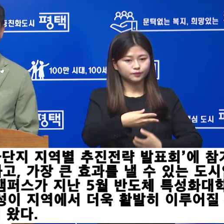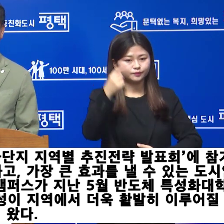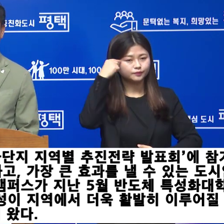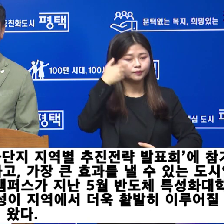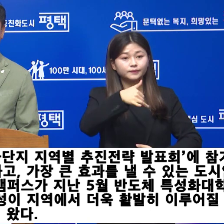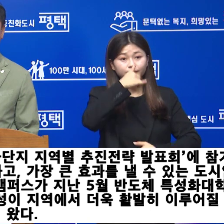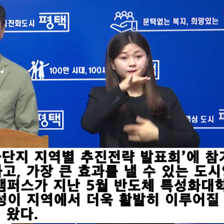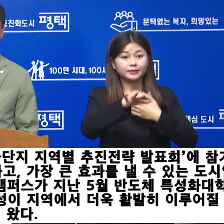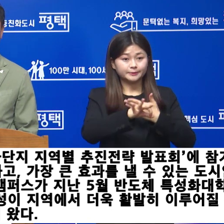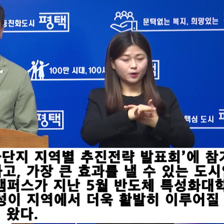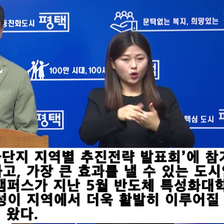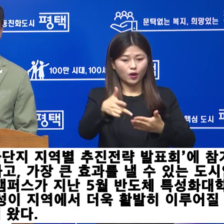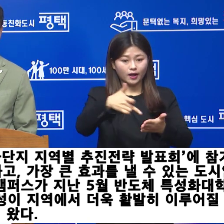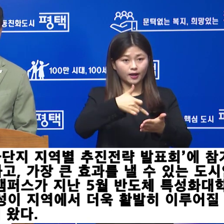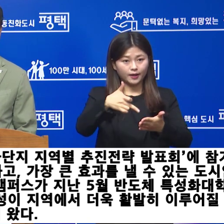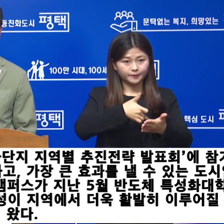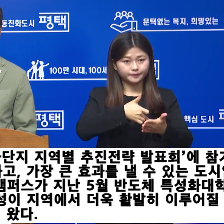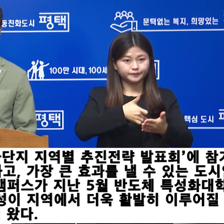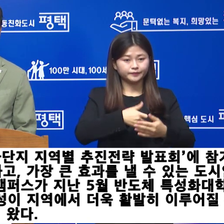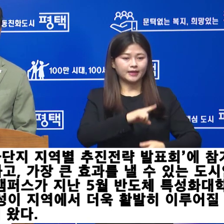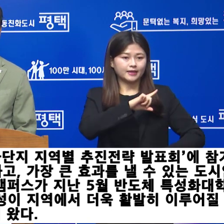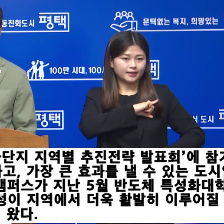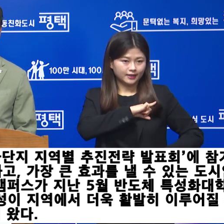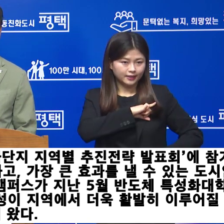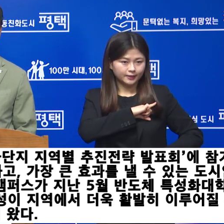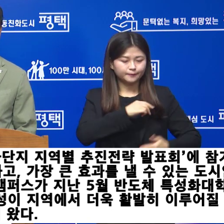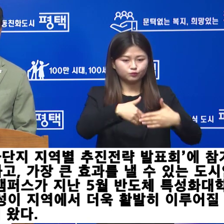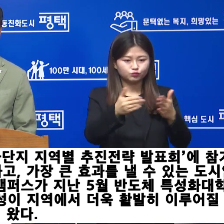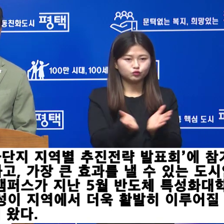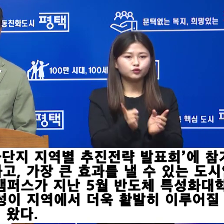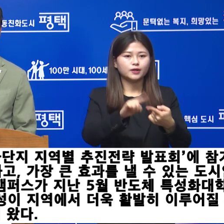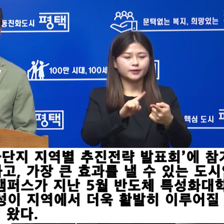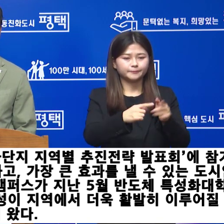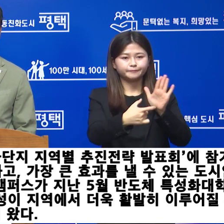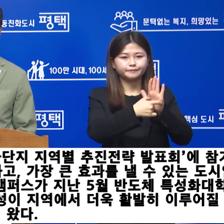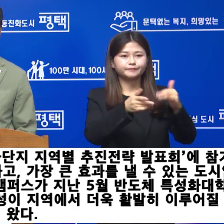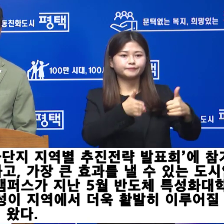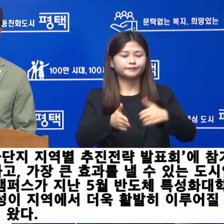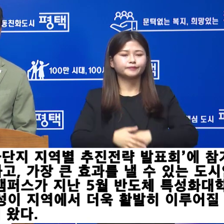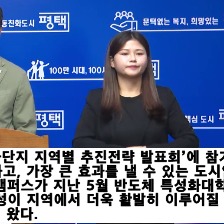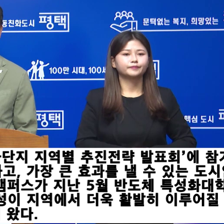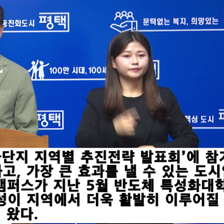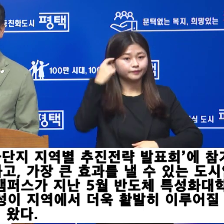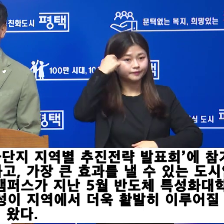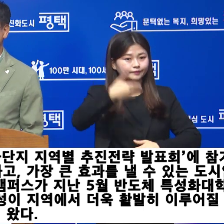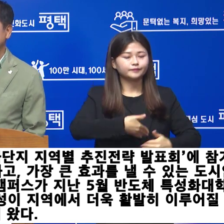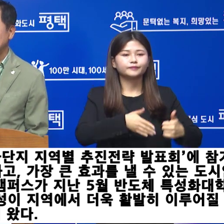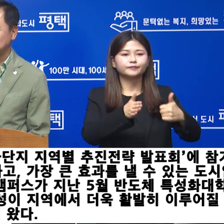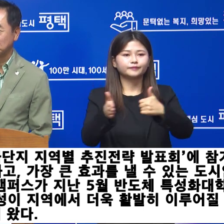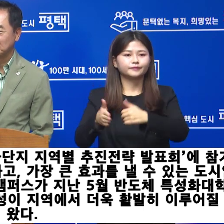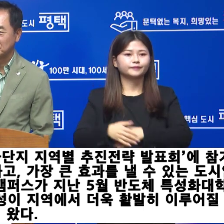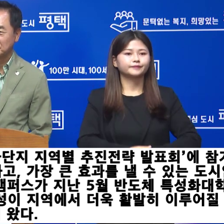언론인께서는 오픈 카톡방에 소속과 성함, 질문사항 올려주시기 바랍니다. 질문해주시기 바랍니다.